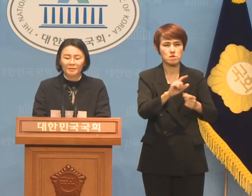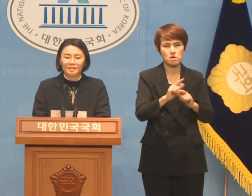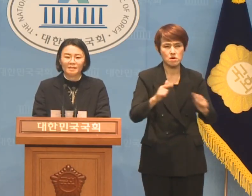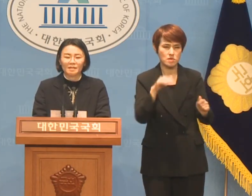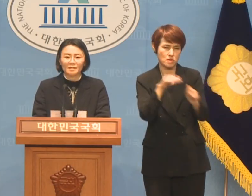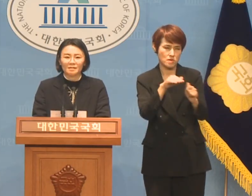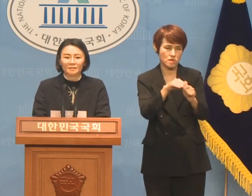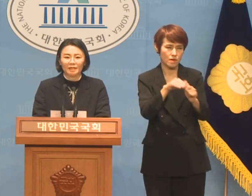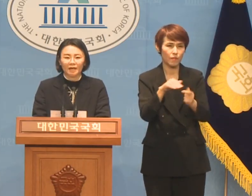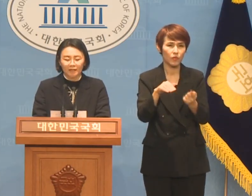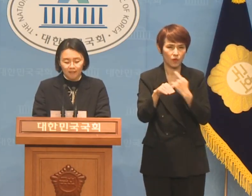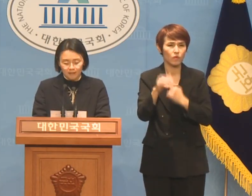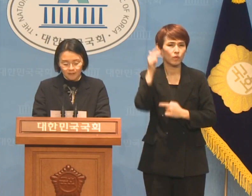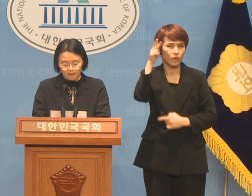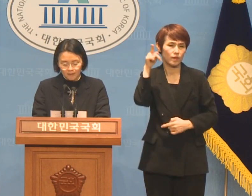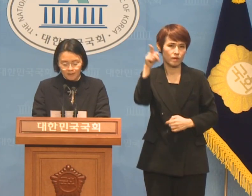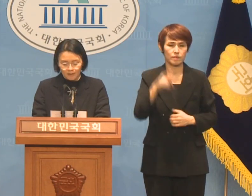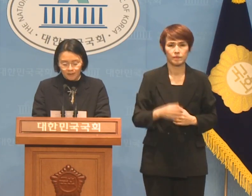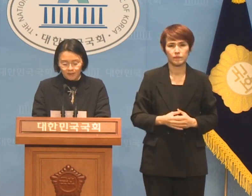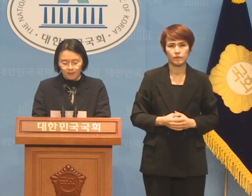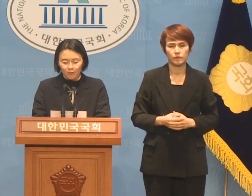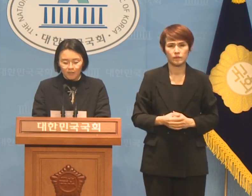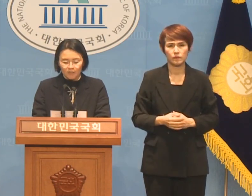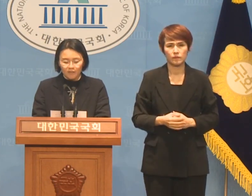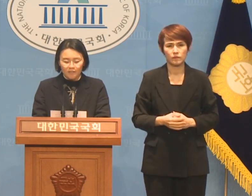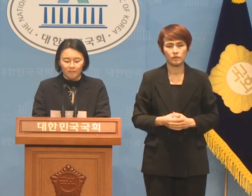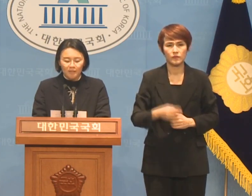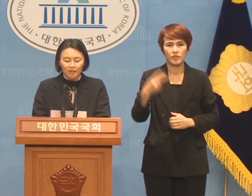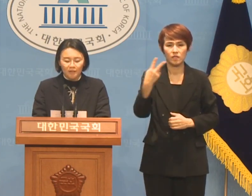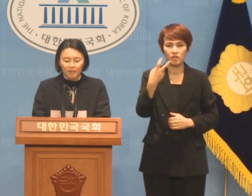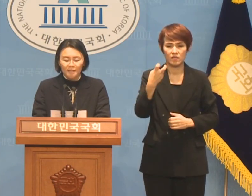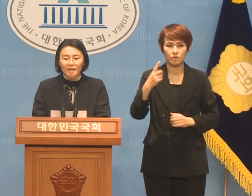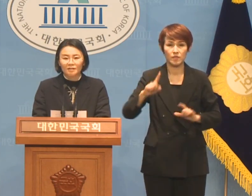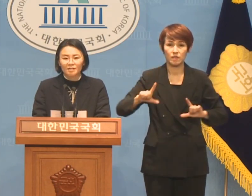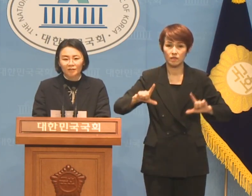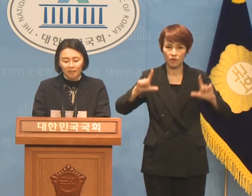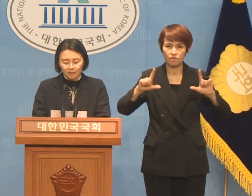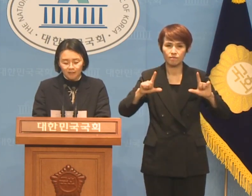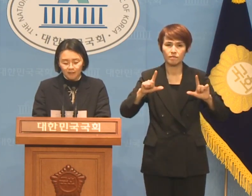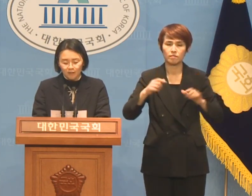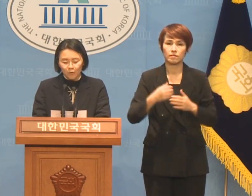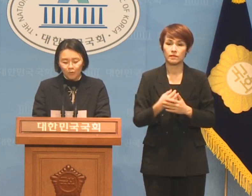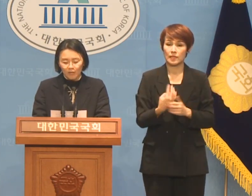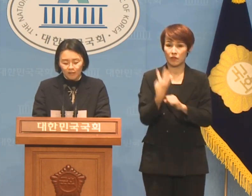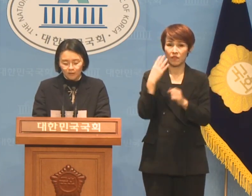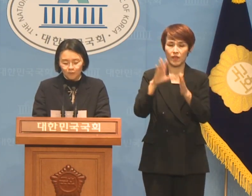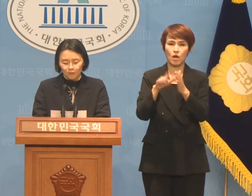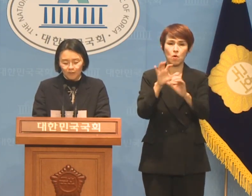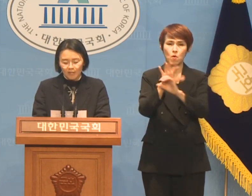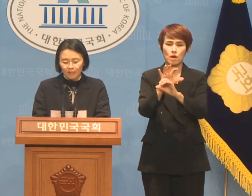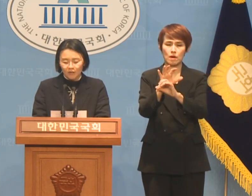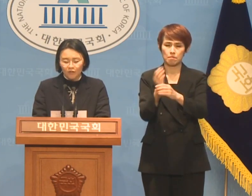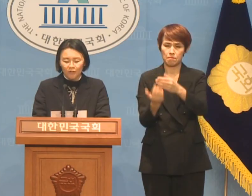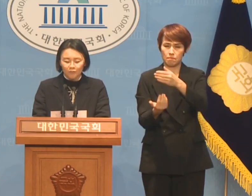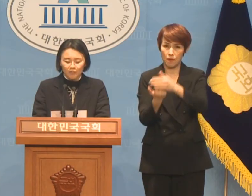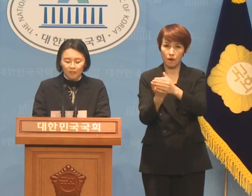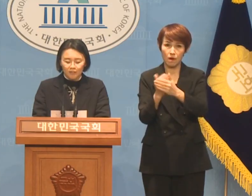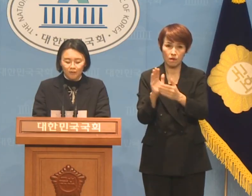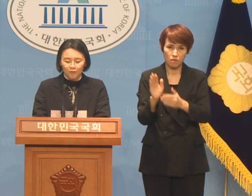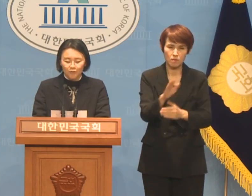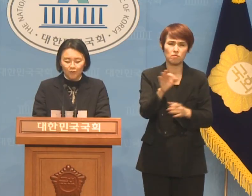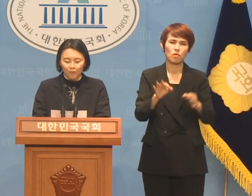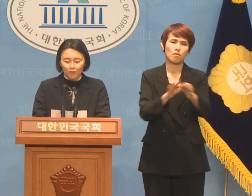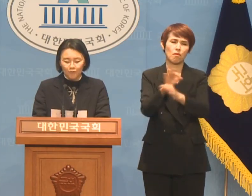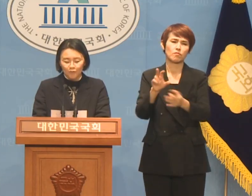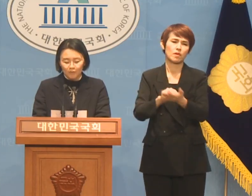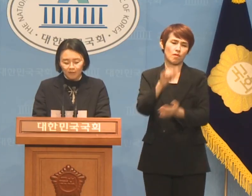괴롭힘을 일삼았습니다. 그리고 2021년 4년 전에는 코로나19로 인한 경영위기를